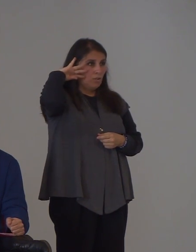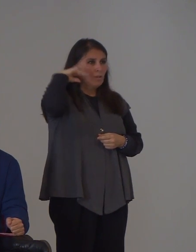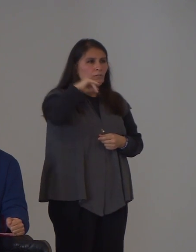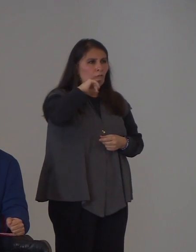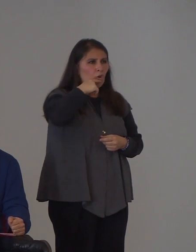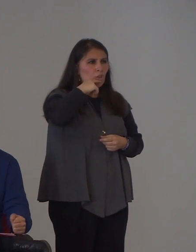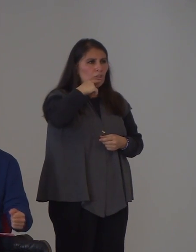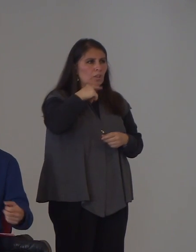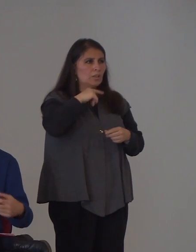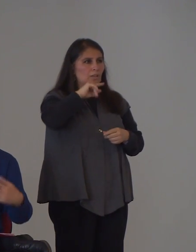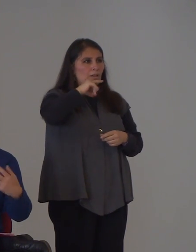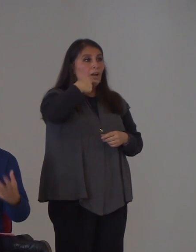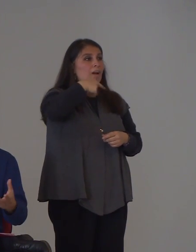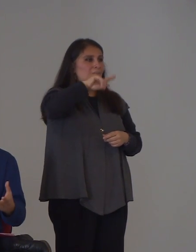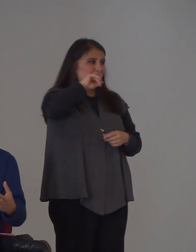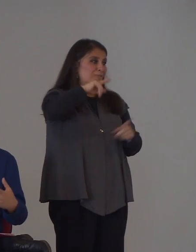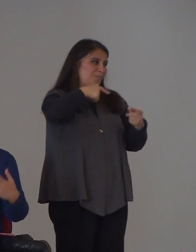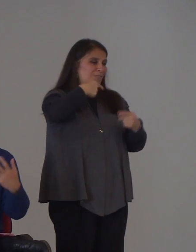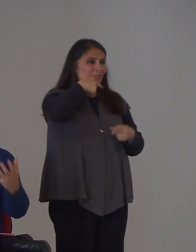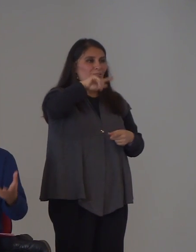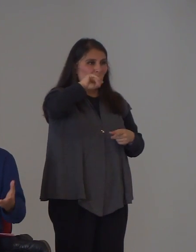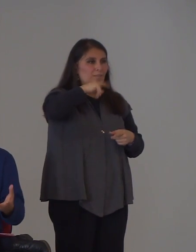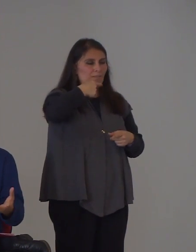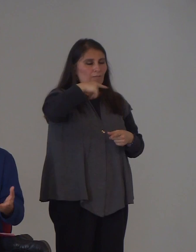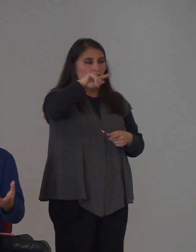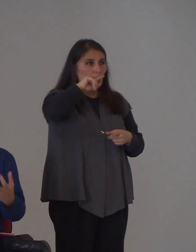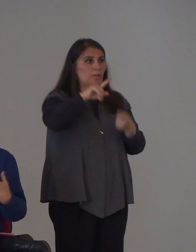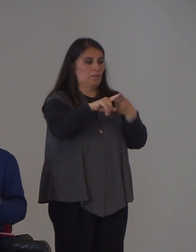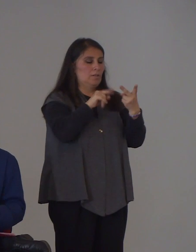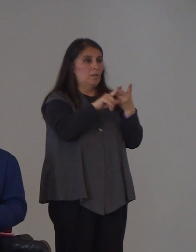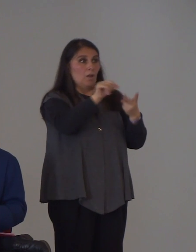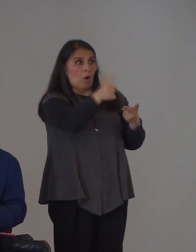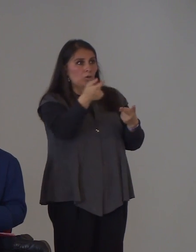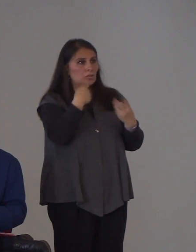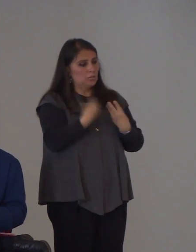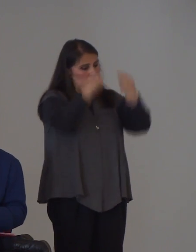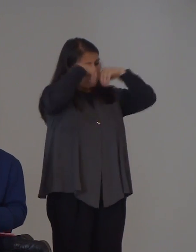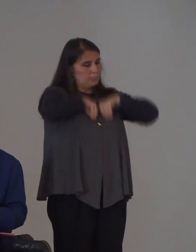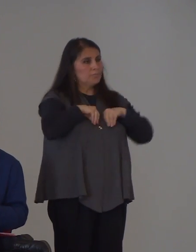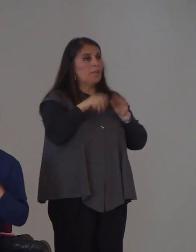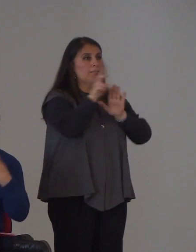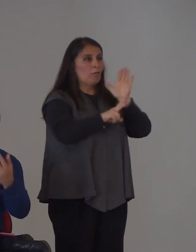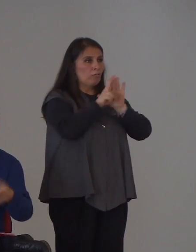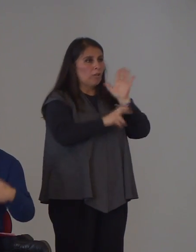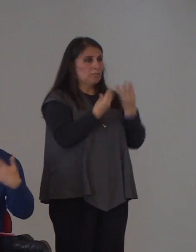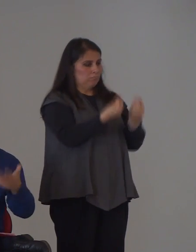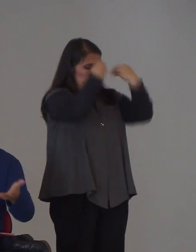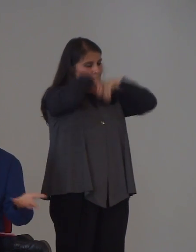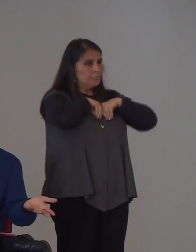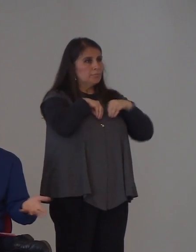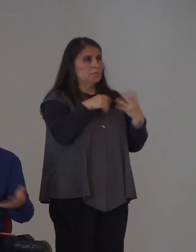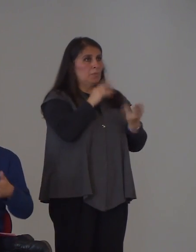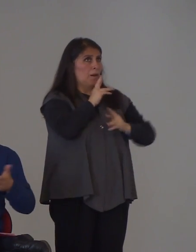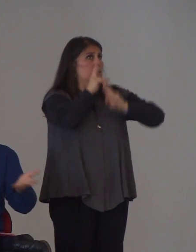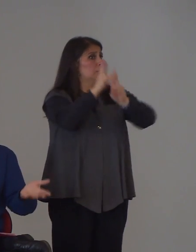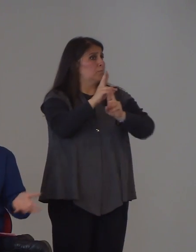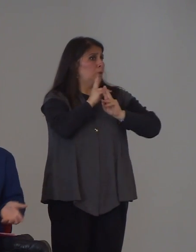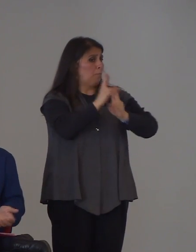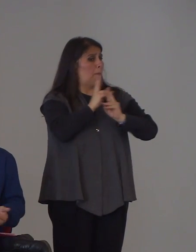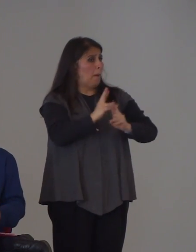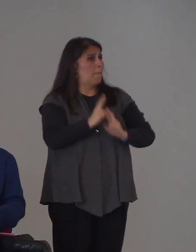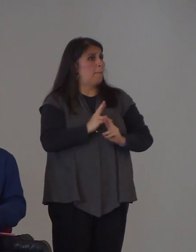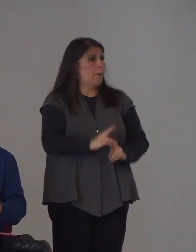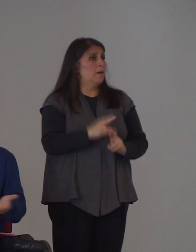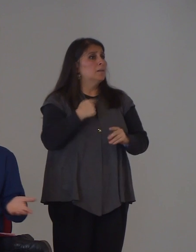y yo hay un dispositivo de evaluación más sensible a la apropiación de esas teorías, de la puerta de funcionamiento como forma